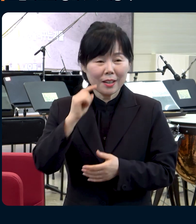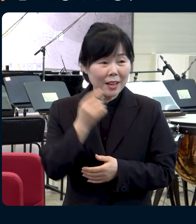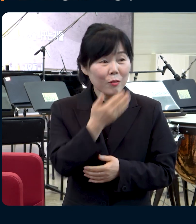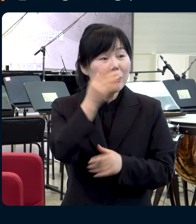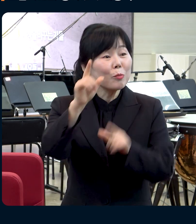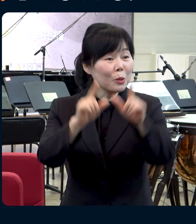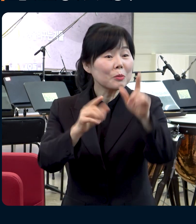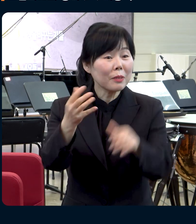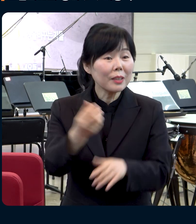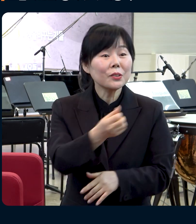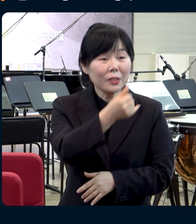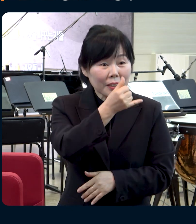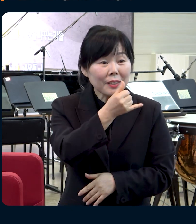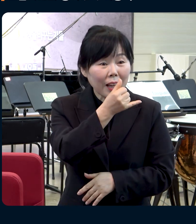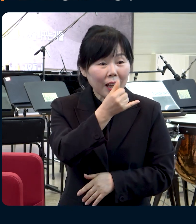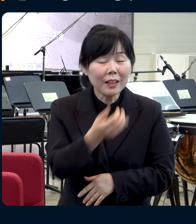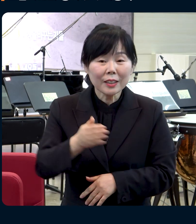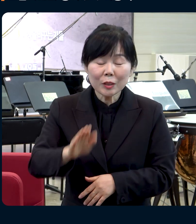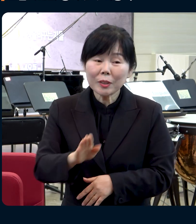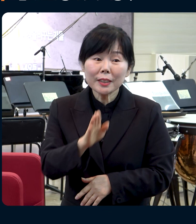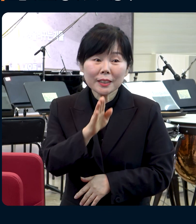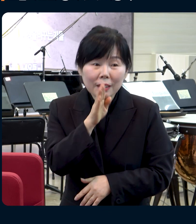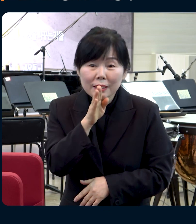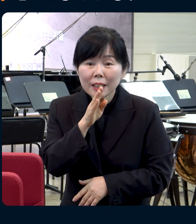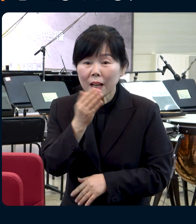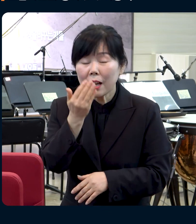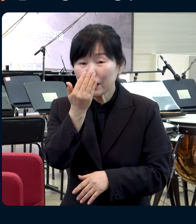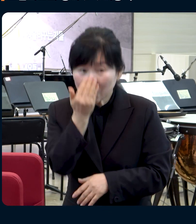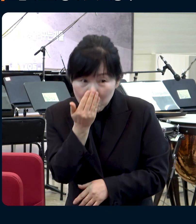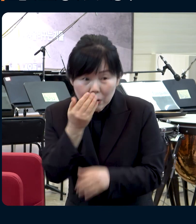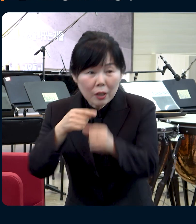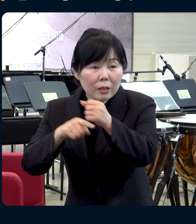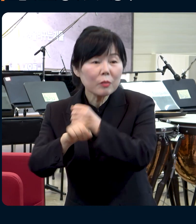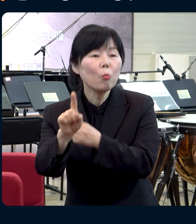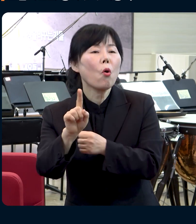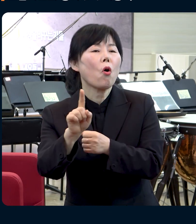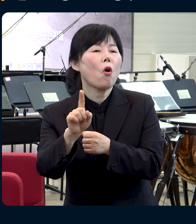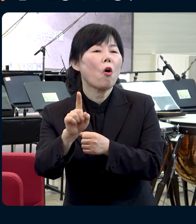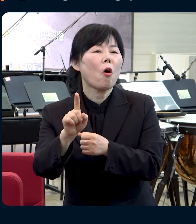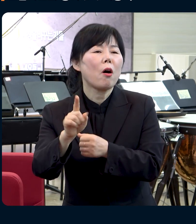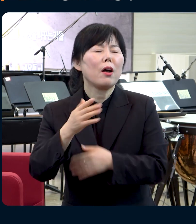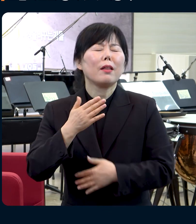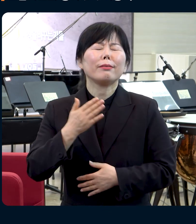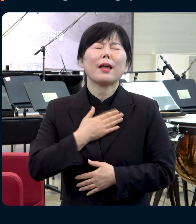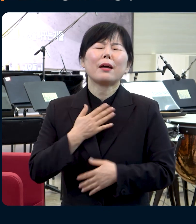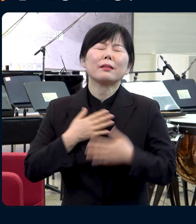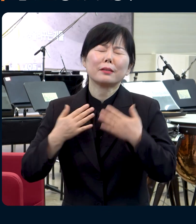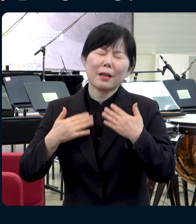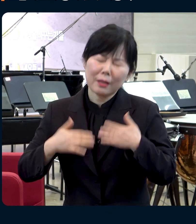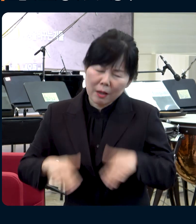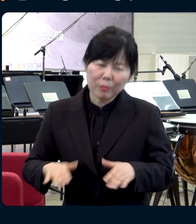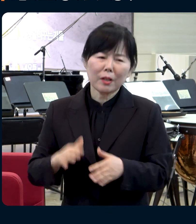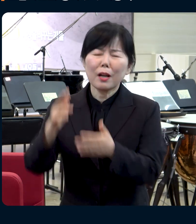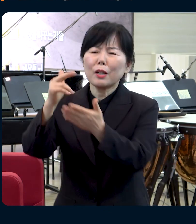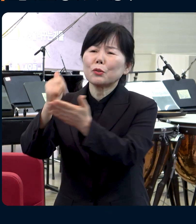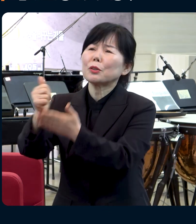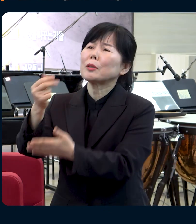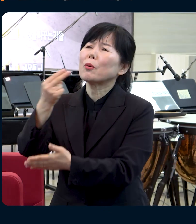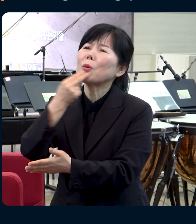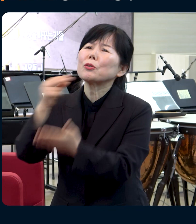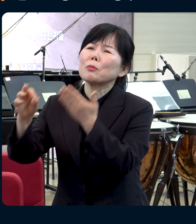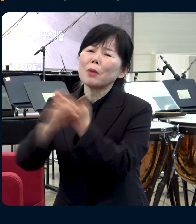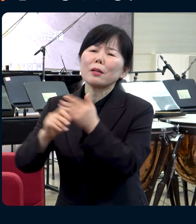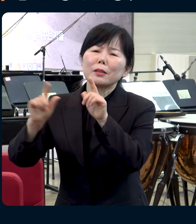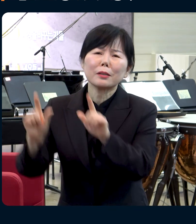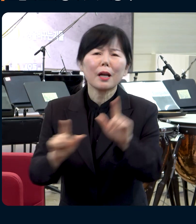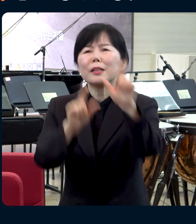가지고 있어야 돼요. 근데 여러분, 진짜 겸손하다는 것은 뭐냐? 나는 연약합니다. 주님 없이 살 수